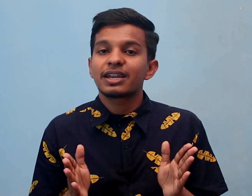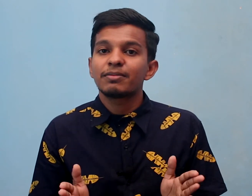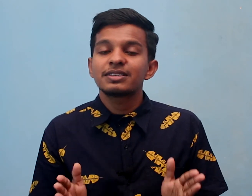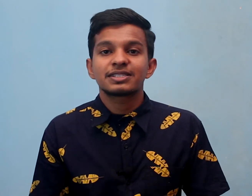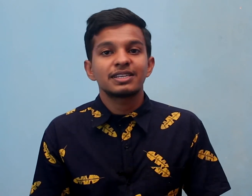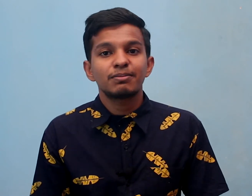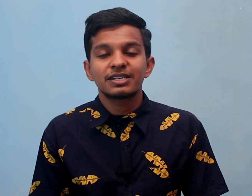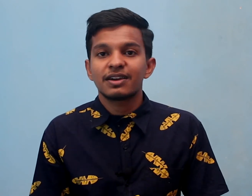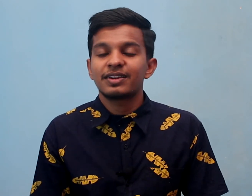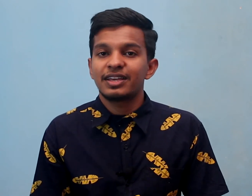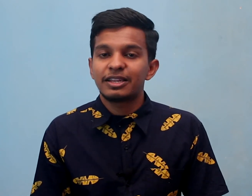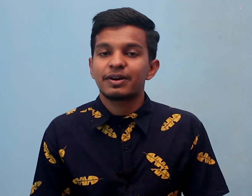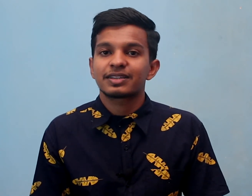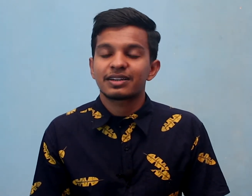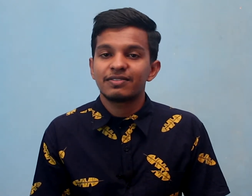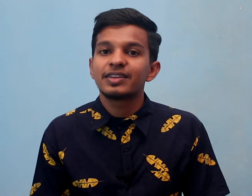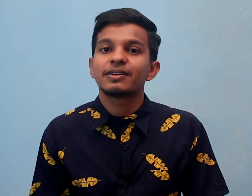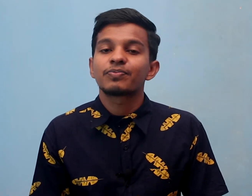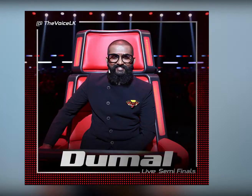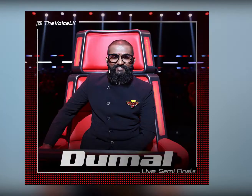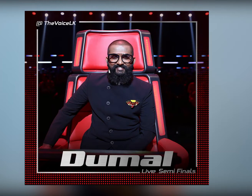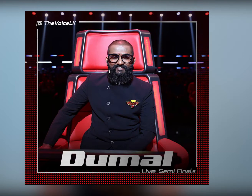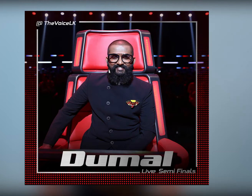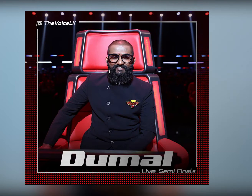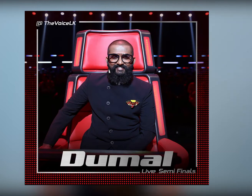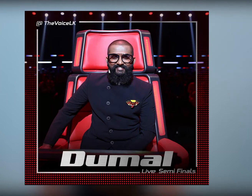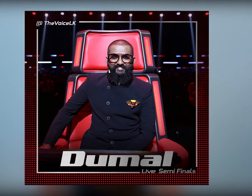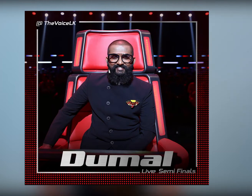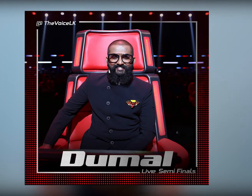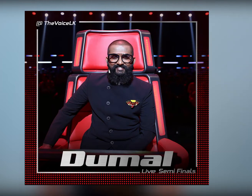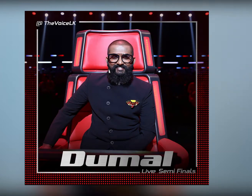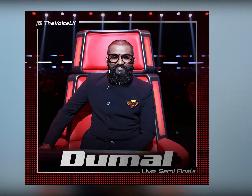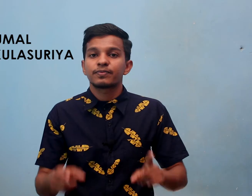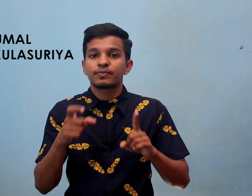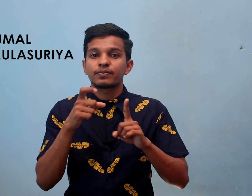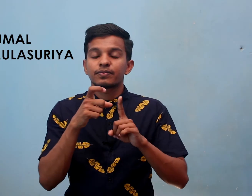නම සංඥා භාෂාවෙන් ඉදිරිපත් කරන විදිය. දුමාල් වර්ණකුල සූරිය.